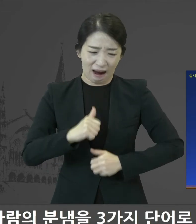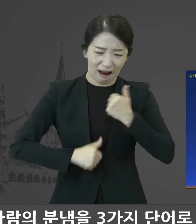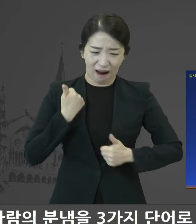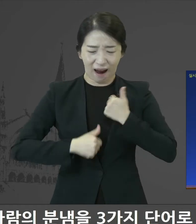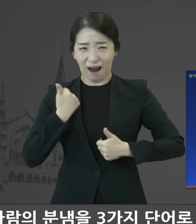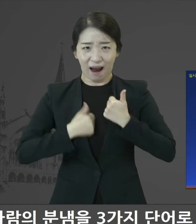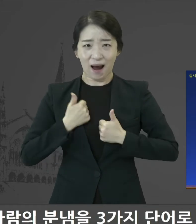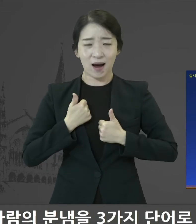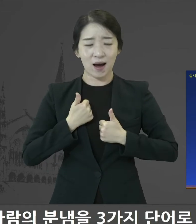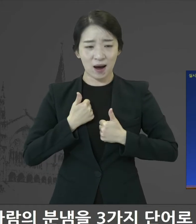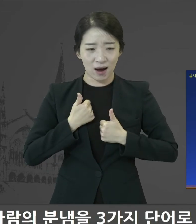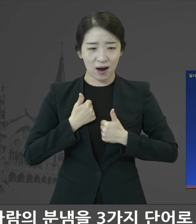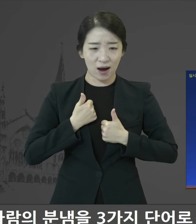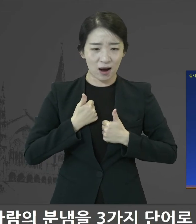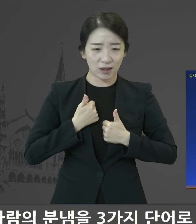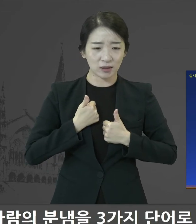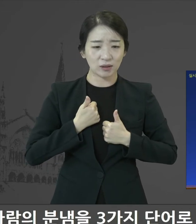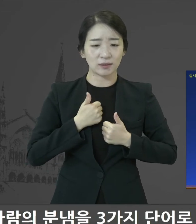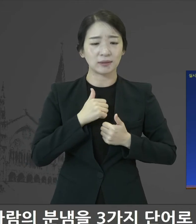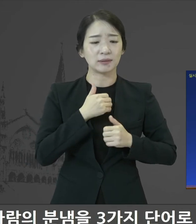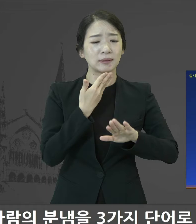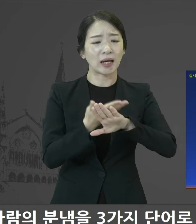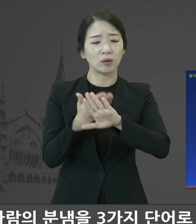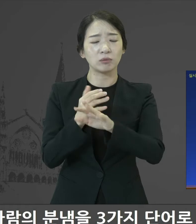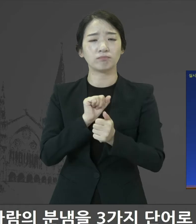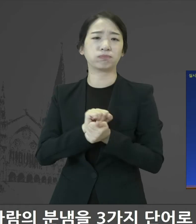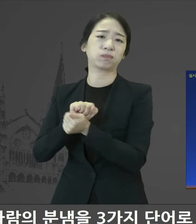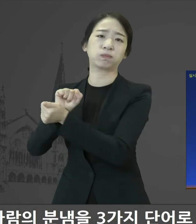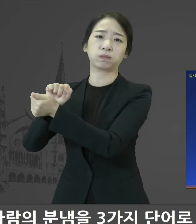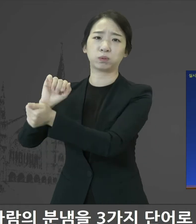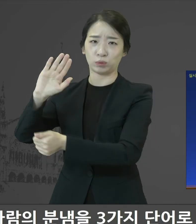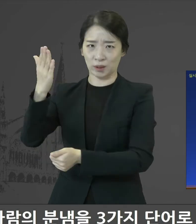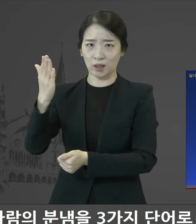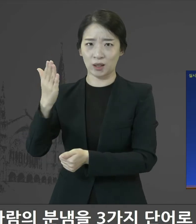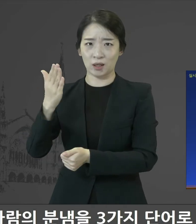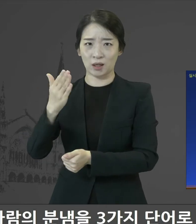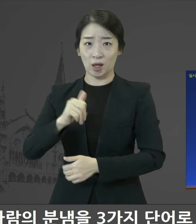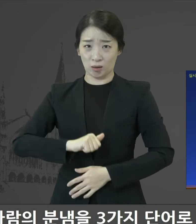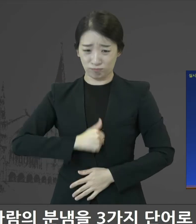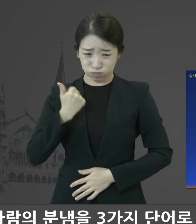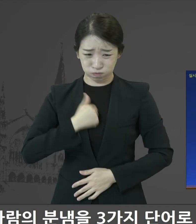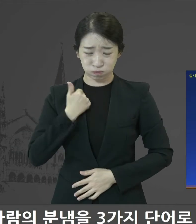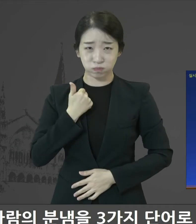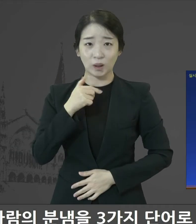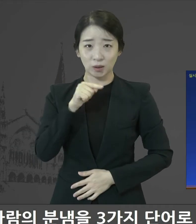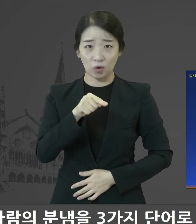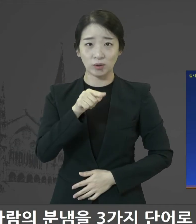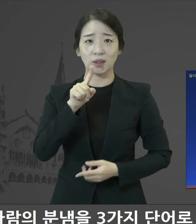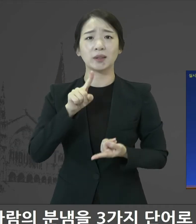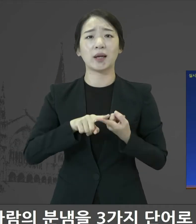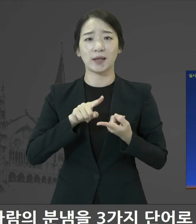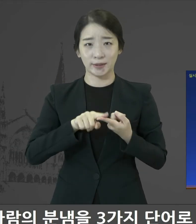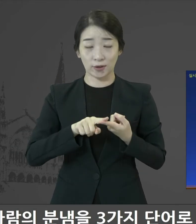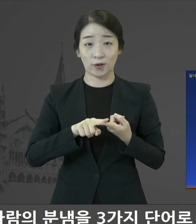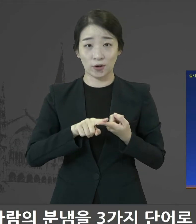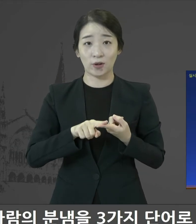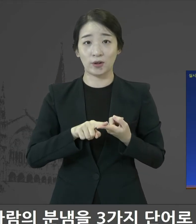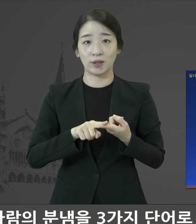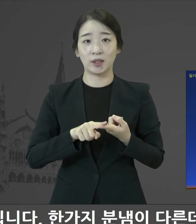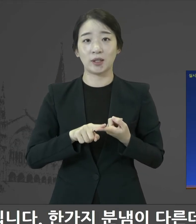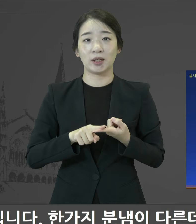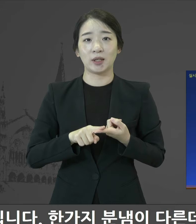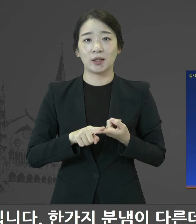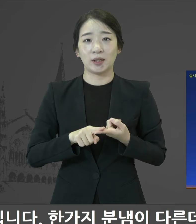통하여 다른 데로 이렇게 옮겨져 가는 거예요. 분냄에 대한 말씀을 나눌 때 제가 그 말씀도 같이 드렸습니다.